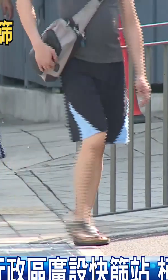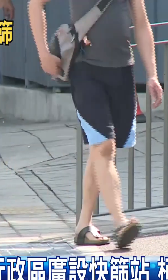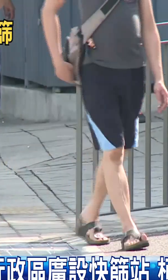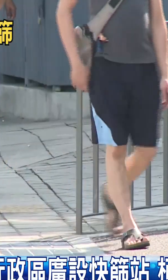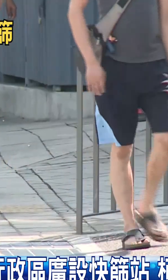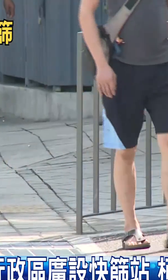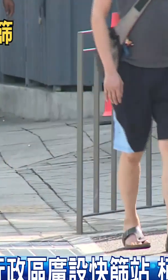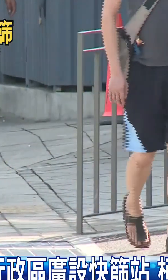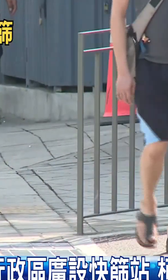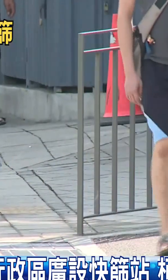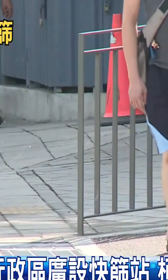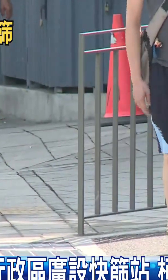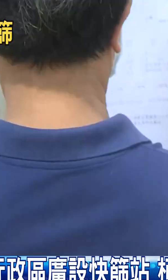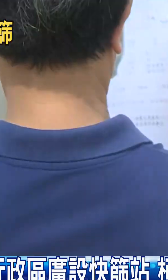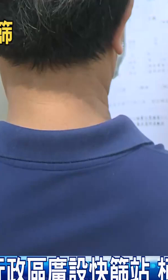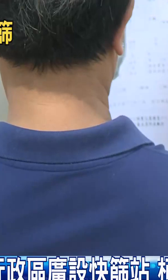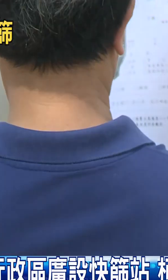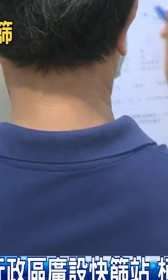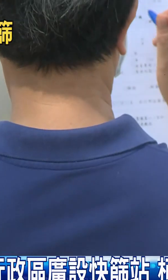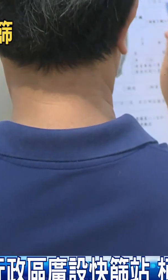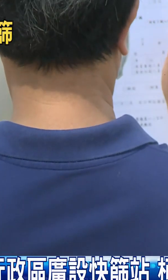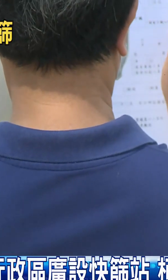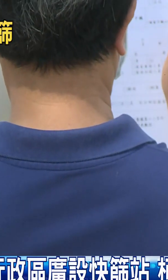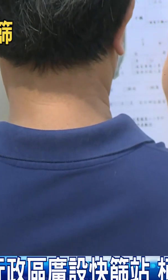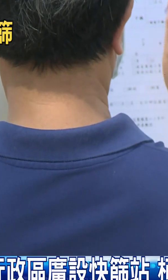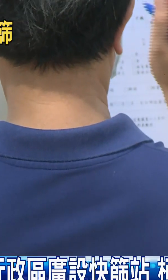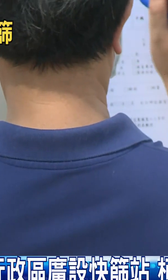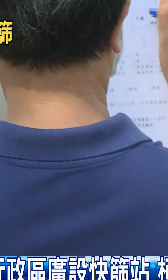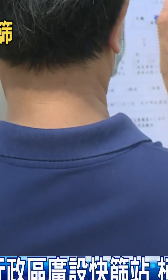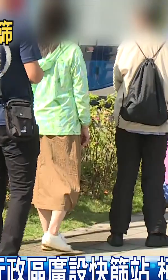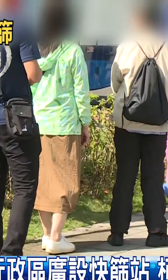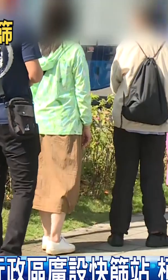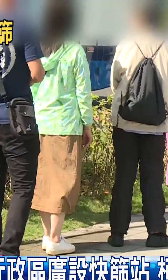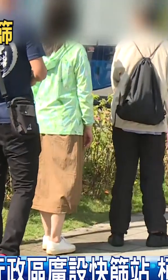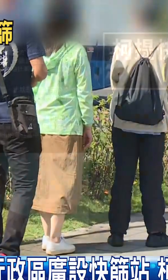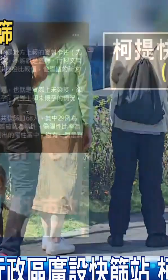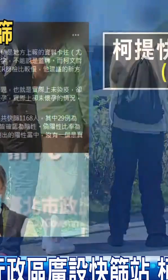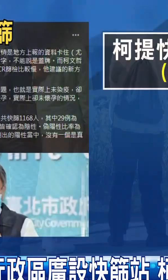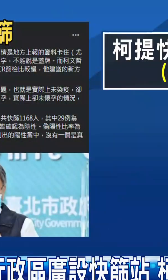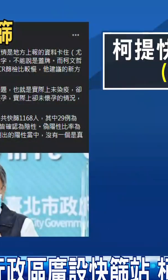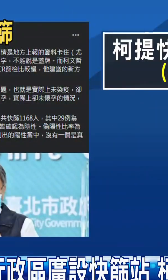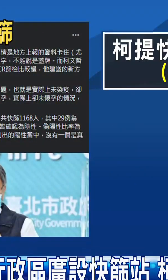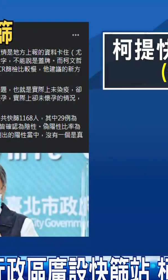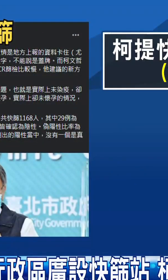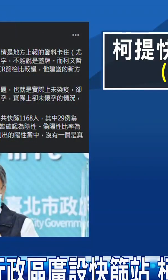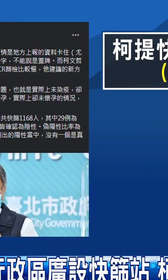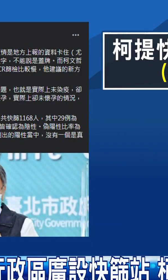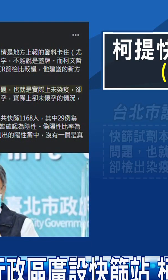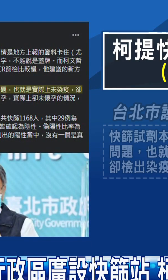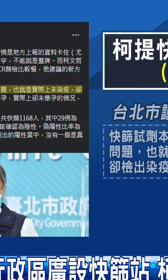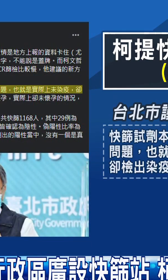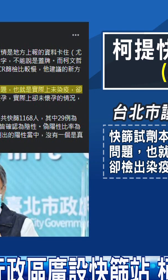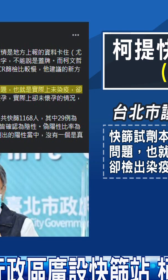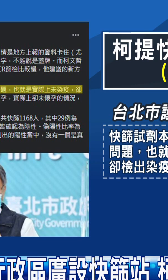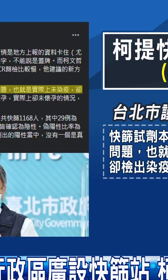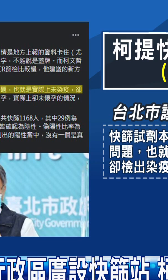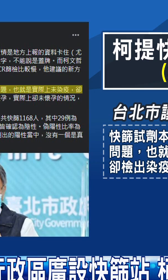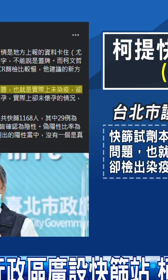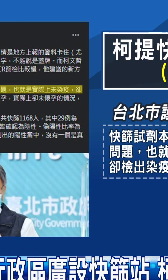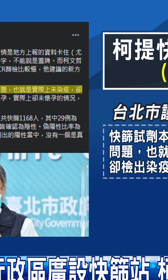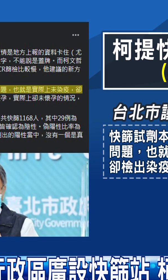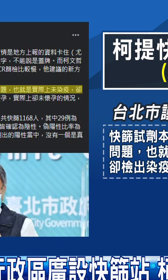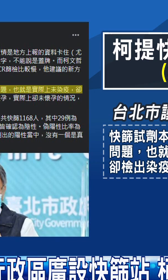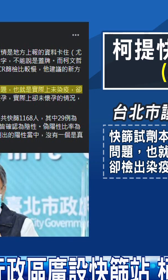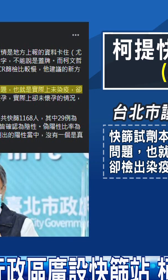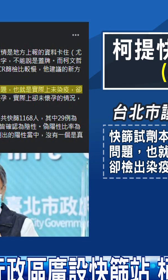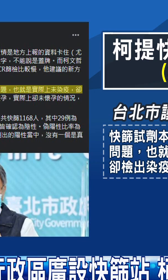真实进度。只是柯文哲喊出用快筛当作确诊数，议员梁文杰却认为有胃阴性跟胃阳性的